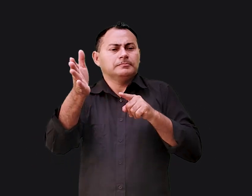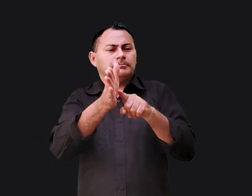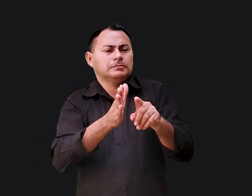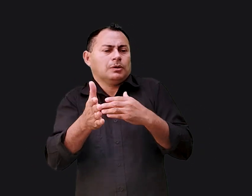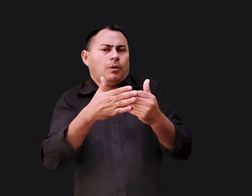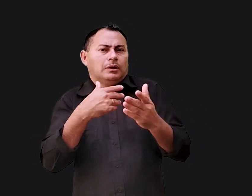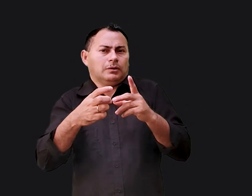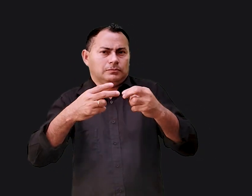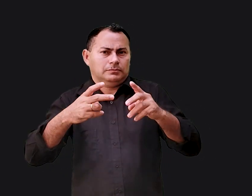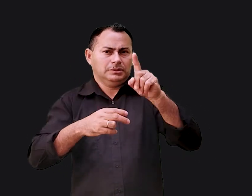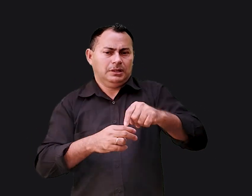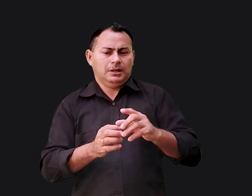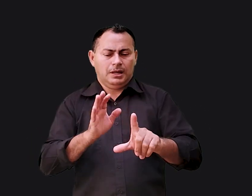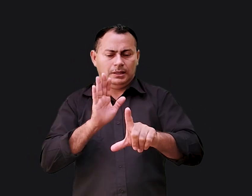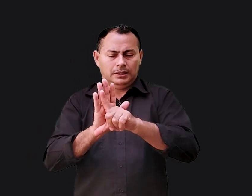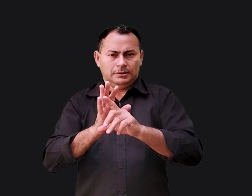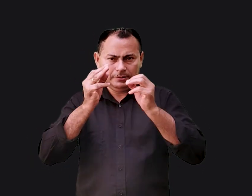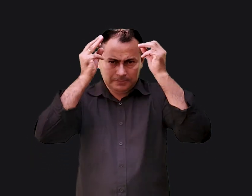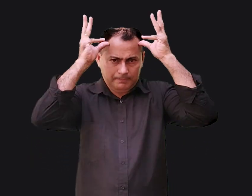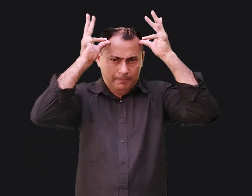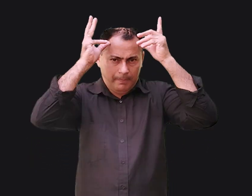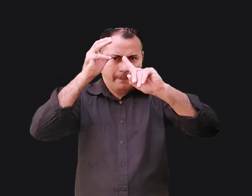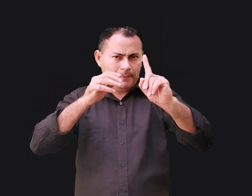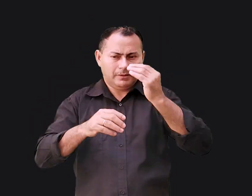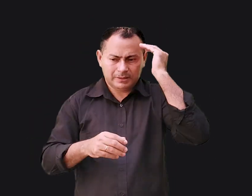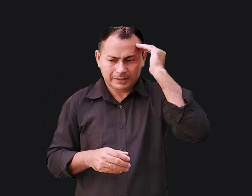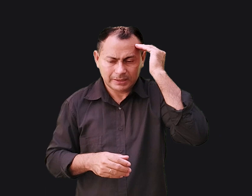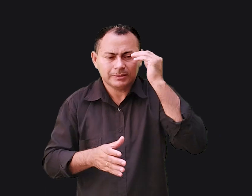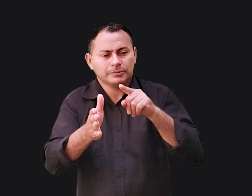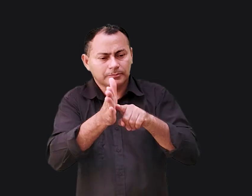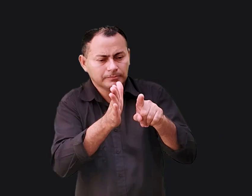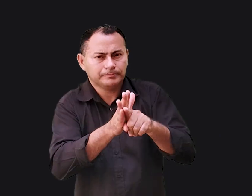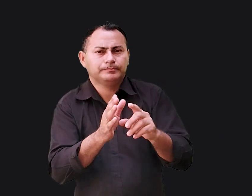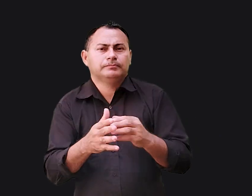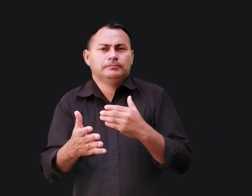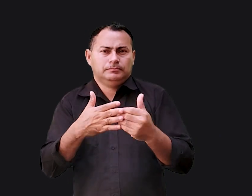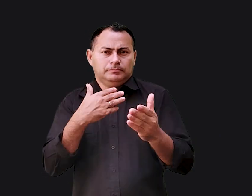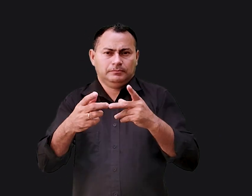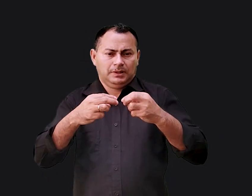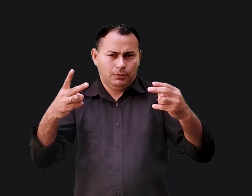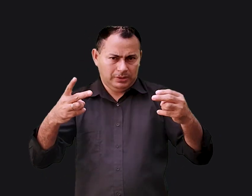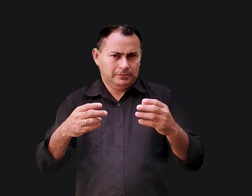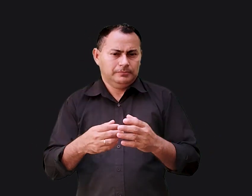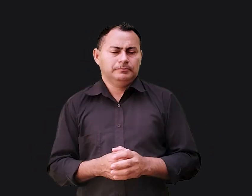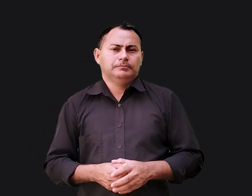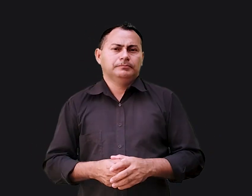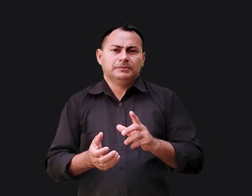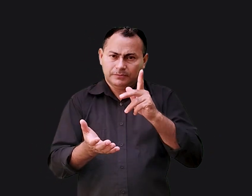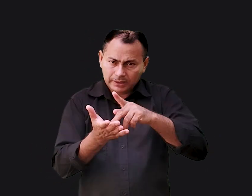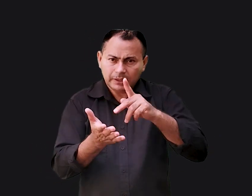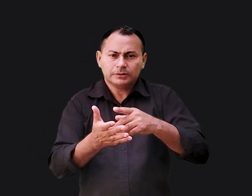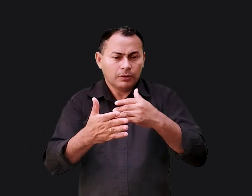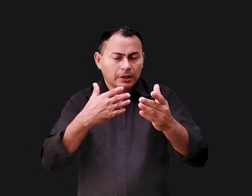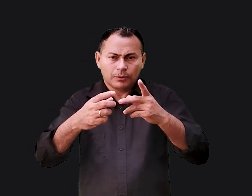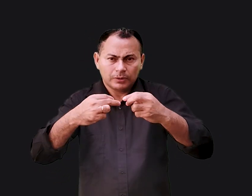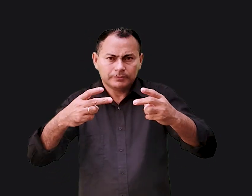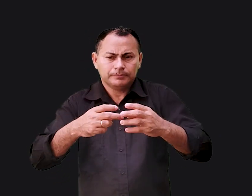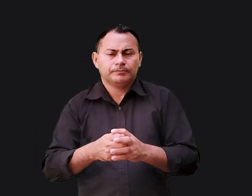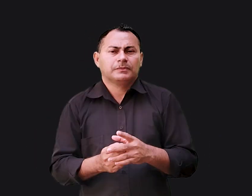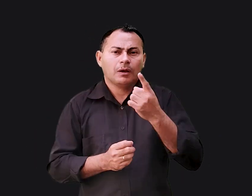perguntar qualquer coisa sobre a lei de Moisés que não entendessem. Qualquer coisa. Isso mesmo. Vamos